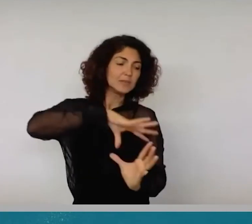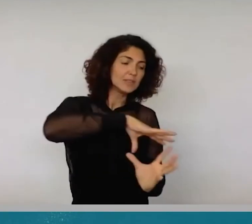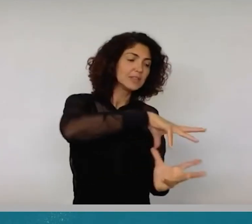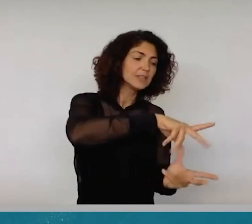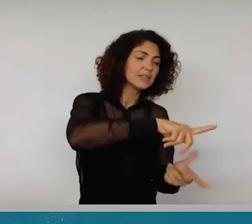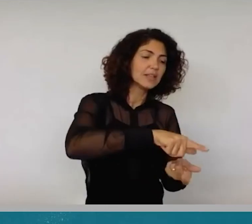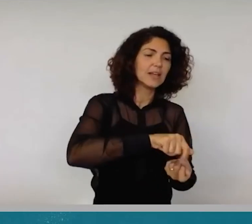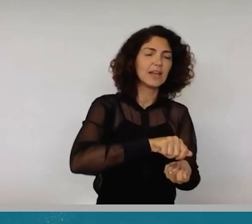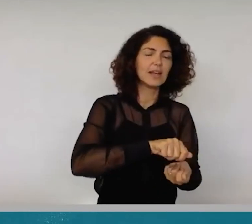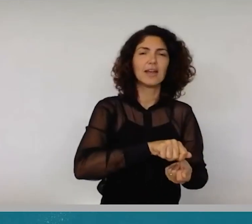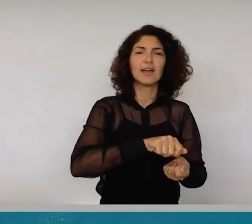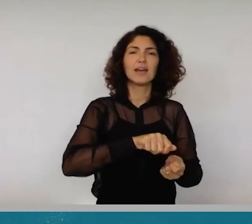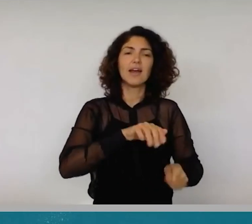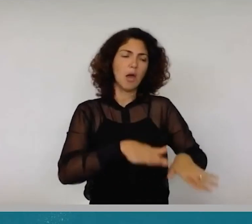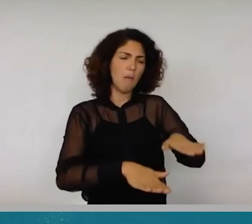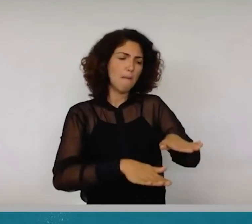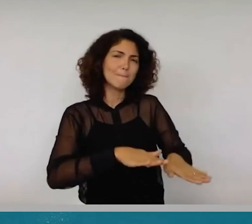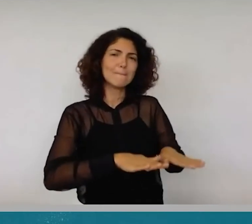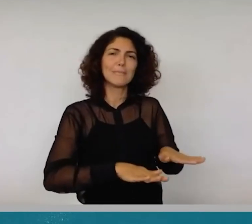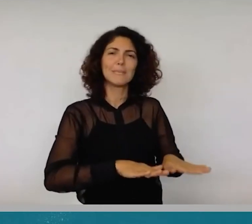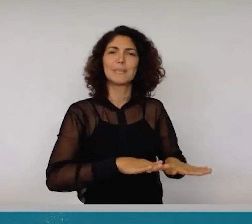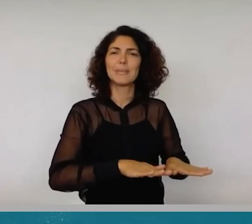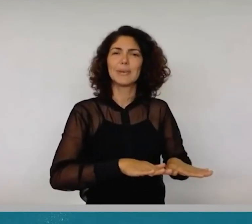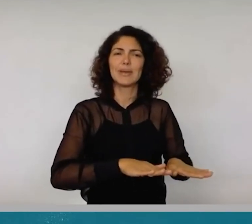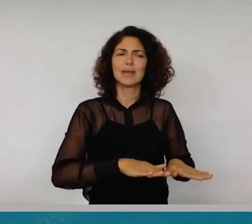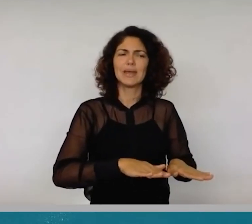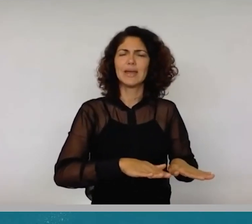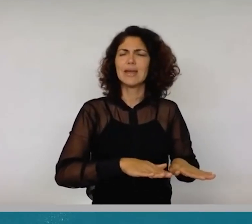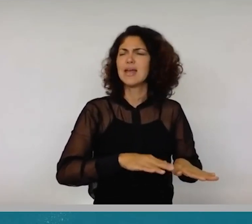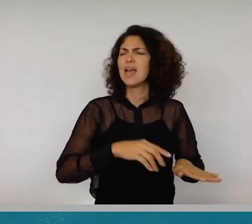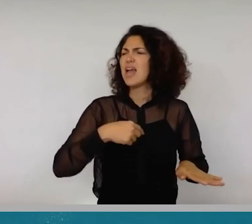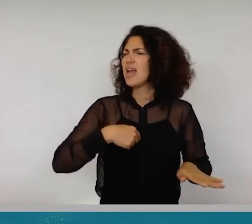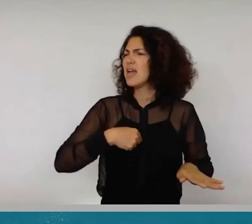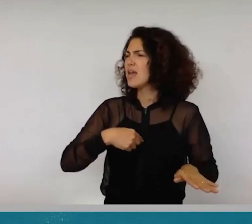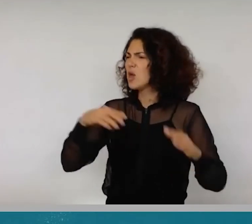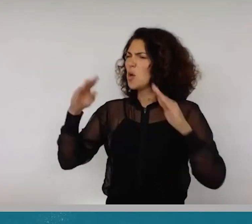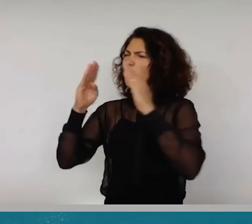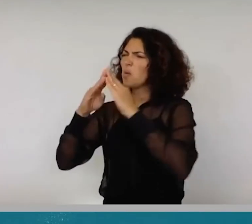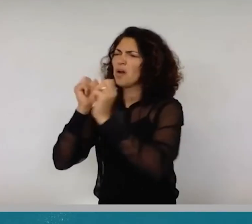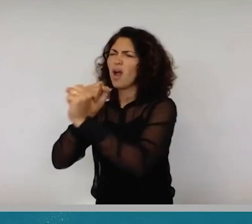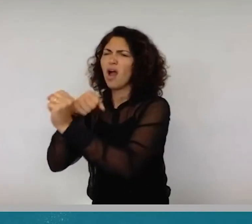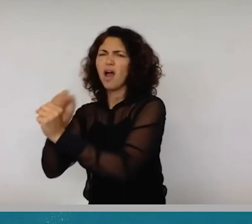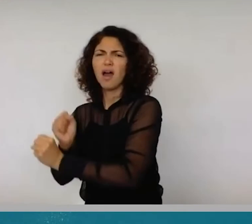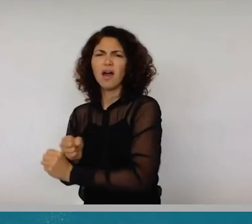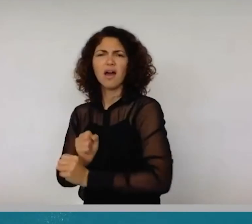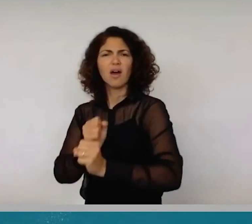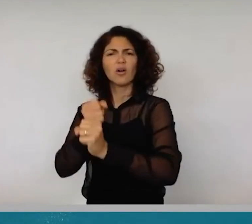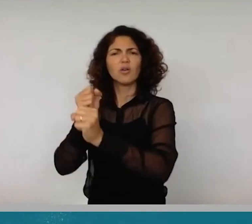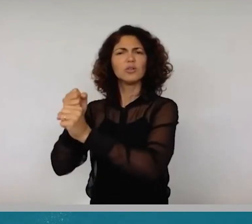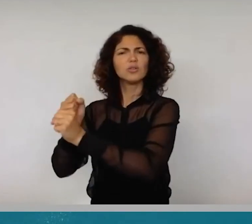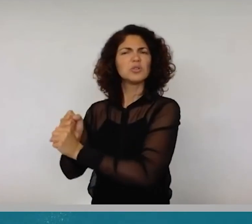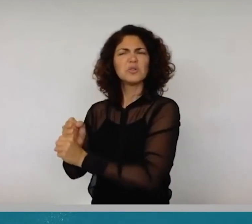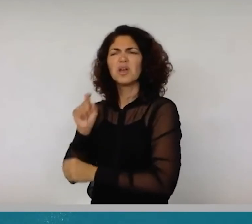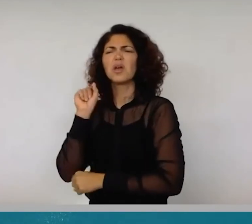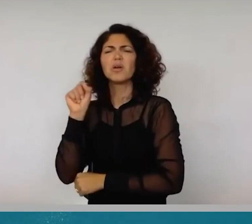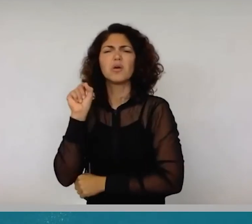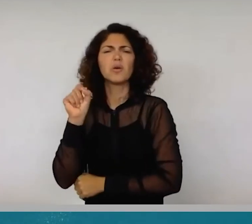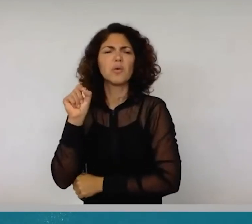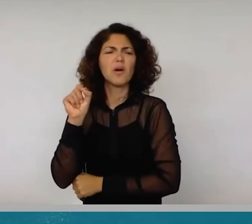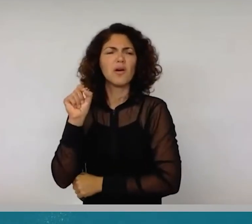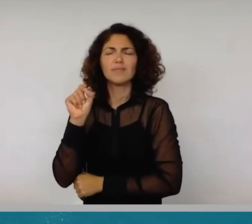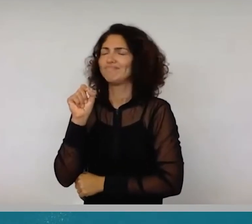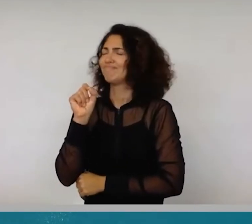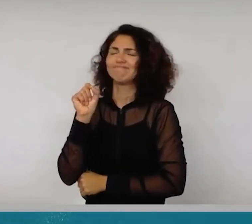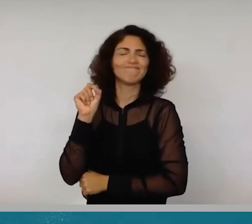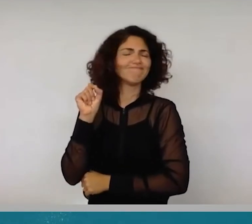que espécie de casa me haveis de edificar? Tal casa será meu local de descanso? Ora, não